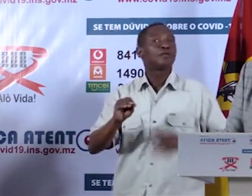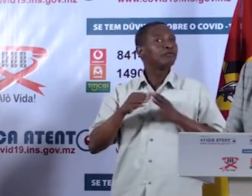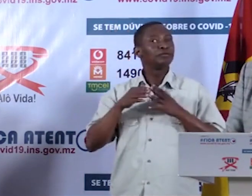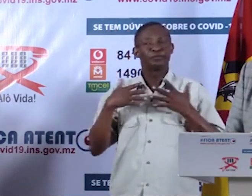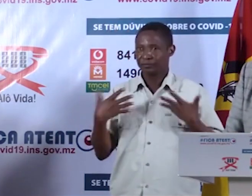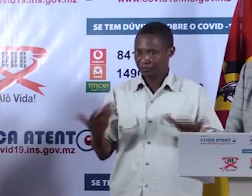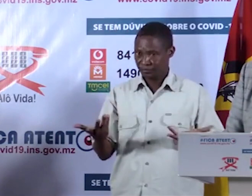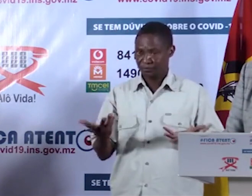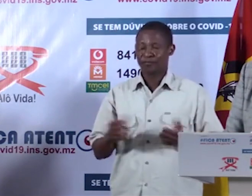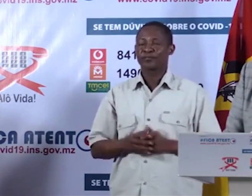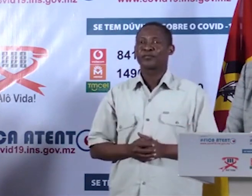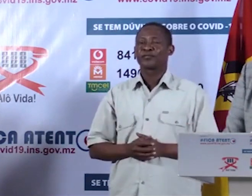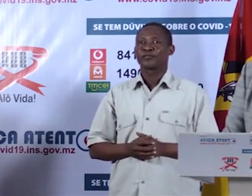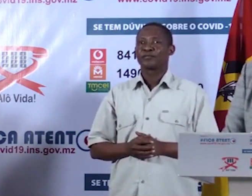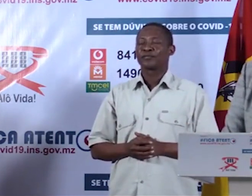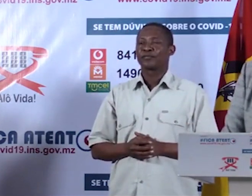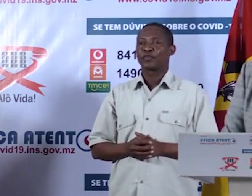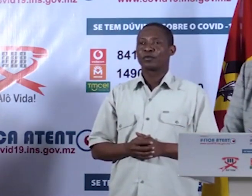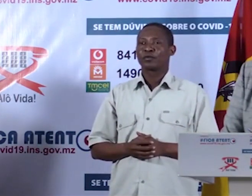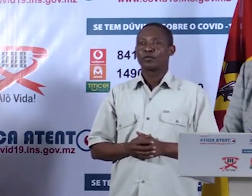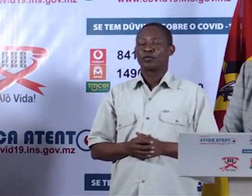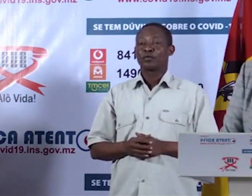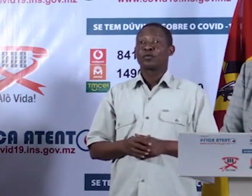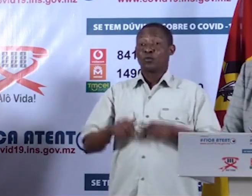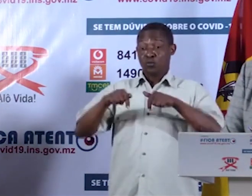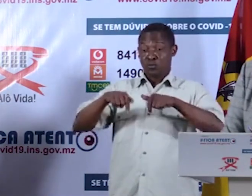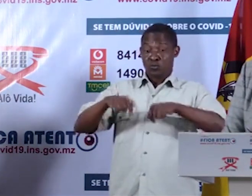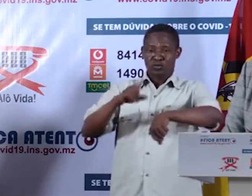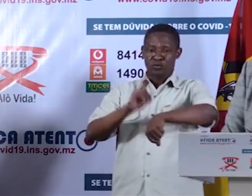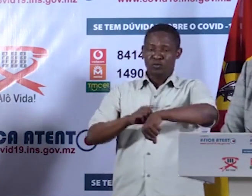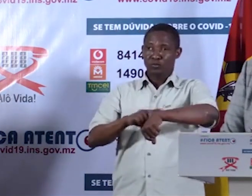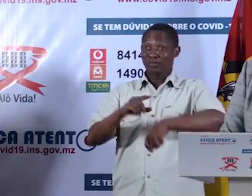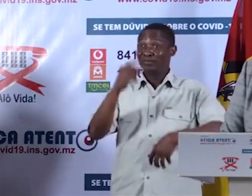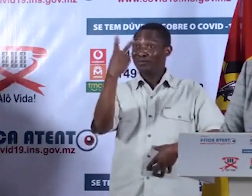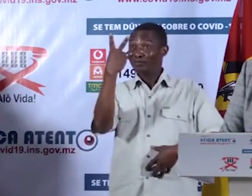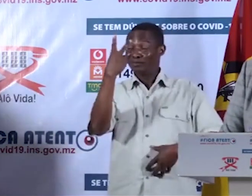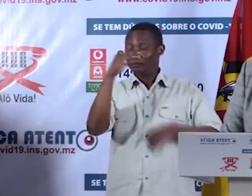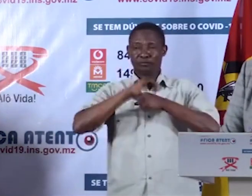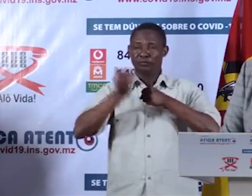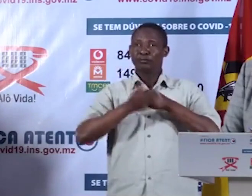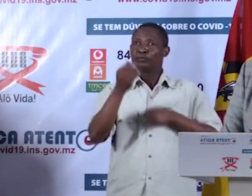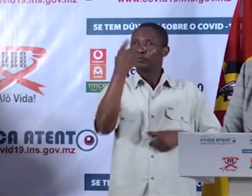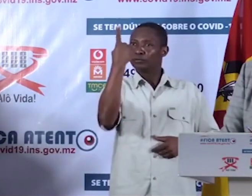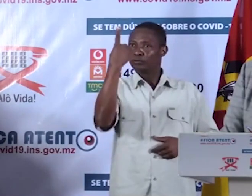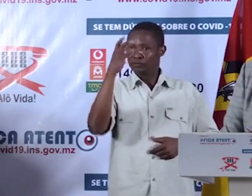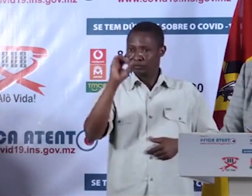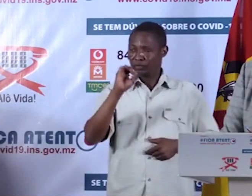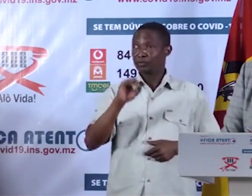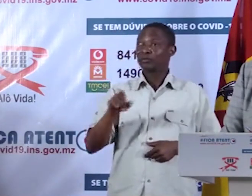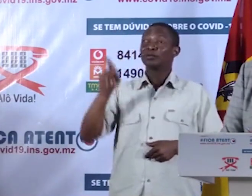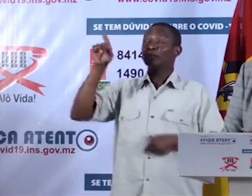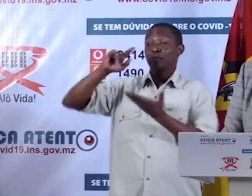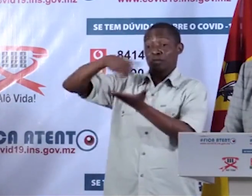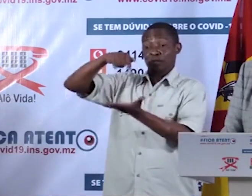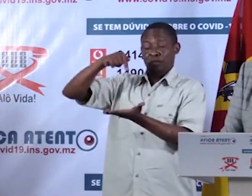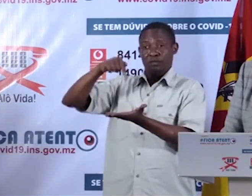que até às 10 horas do dia 20 de maio de 2020, segundo a atualização diária do Centro